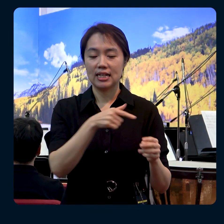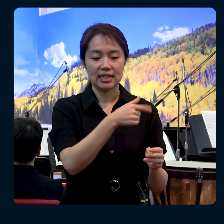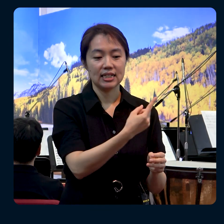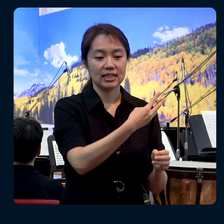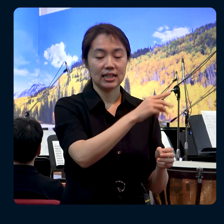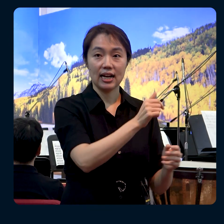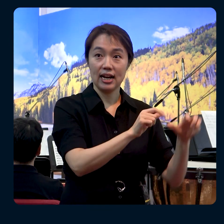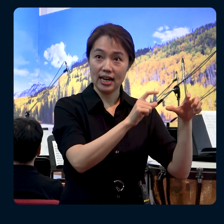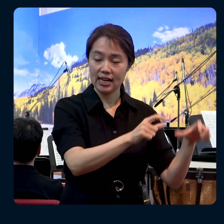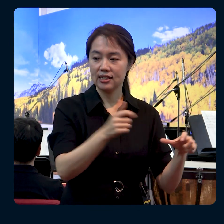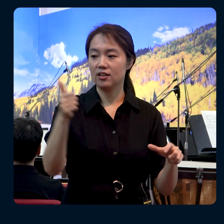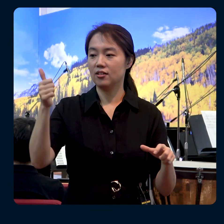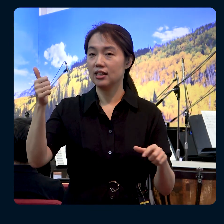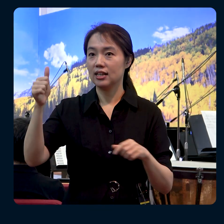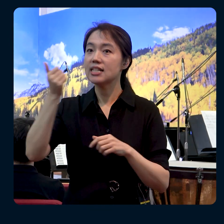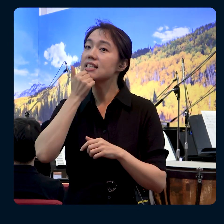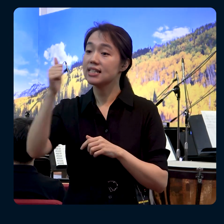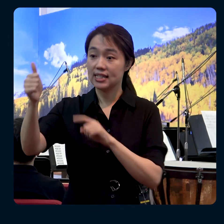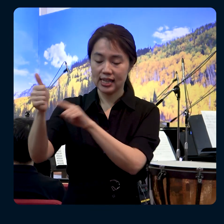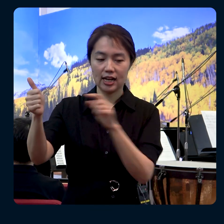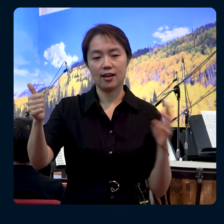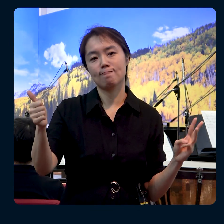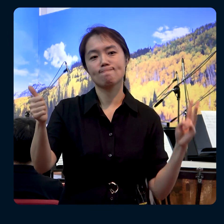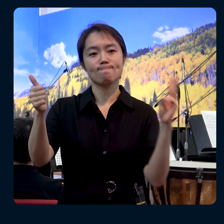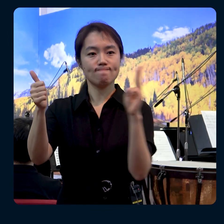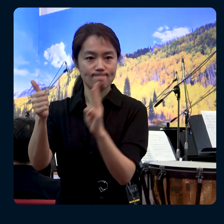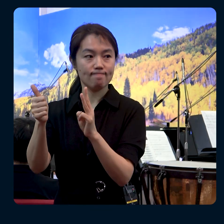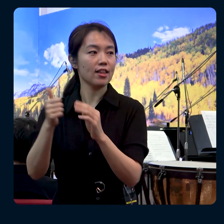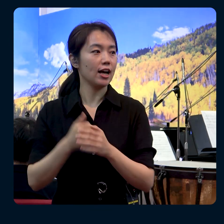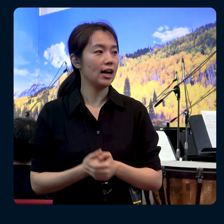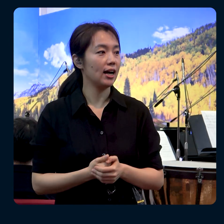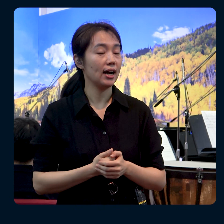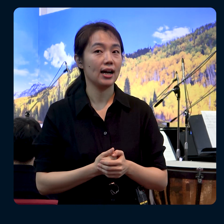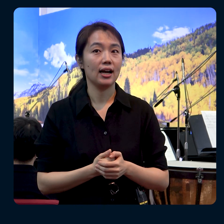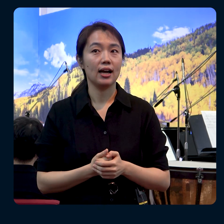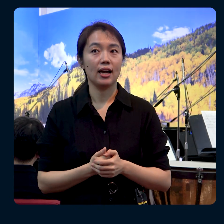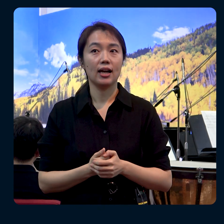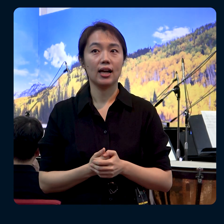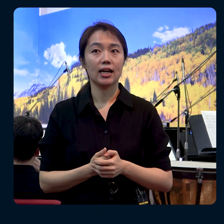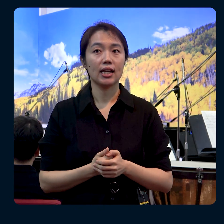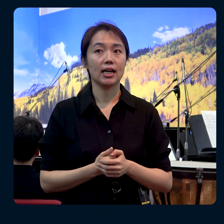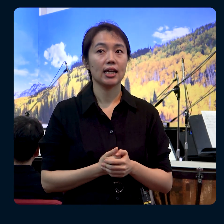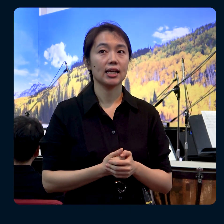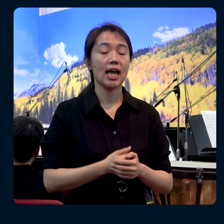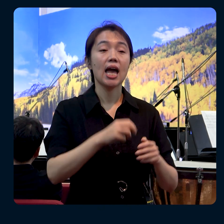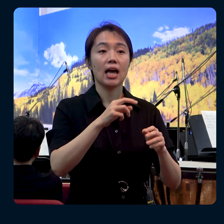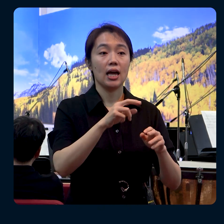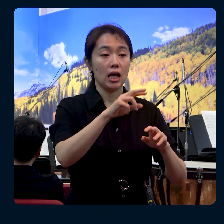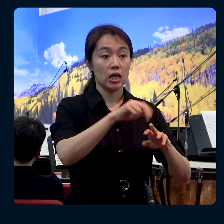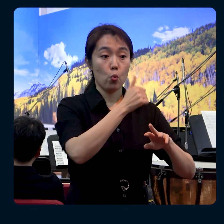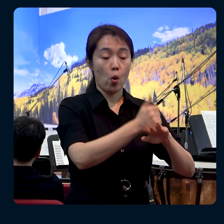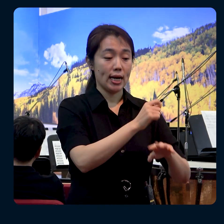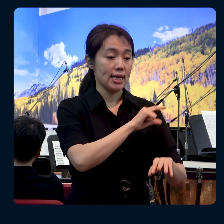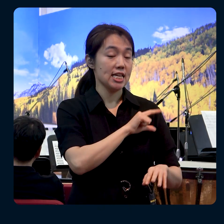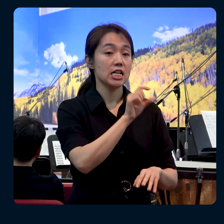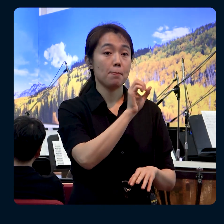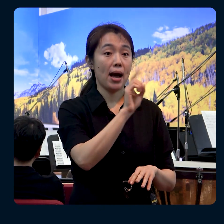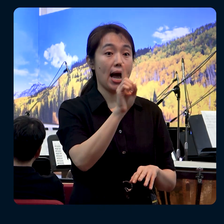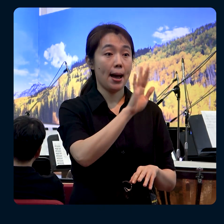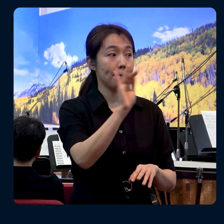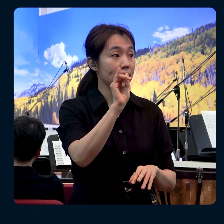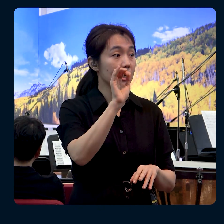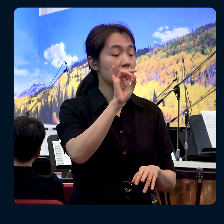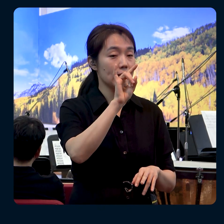이삭에게로 온지라. 여기 이 아비멜렉은요, 아브라함 때 왔던 그 아비멜렉 아닙니다.